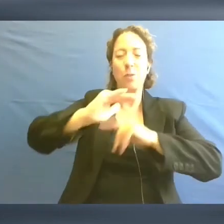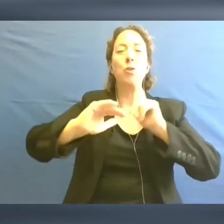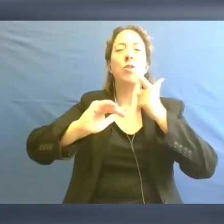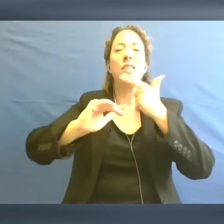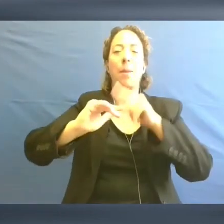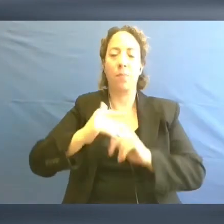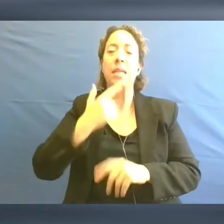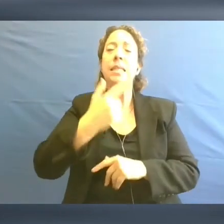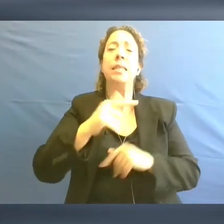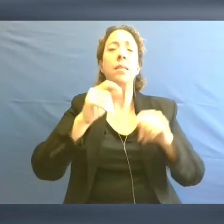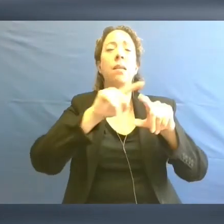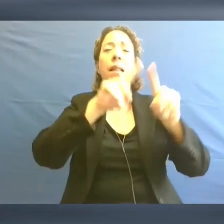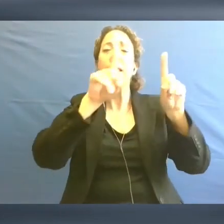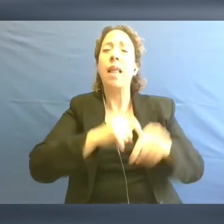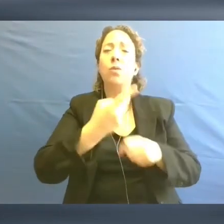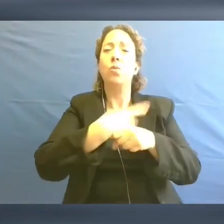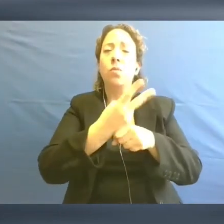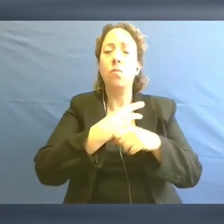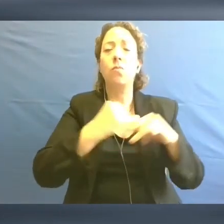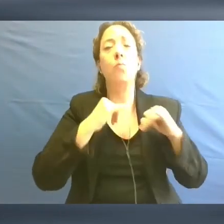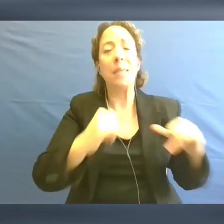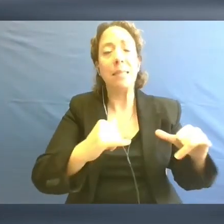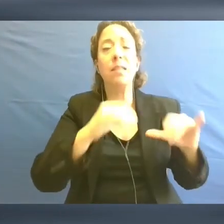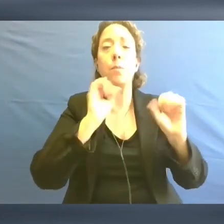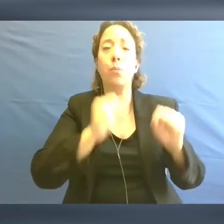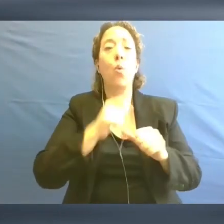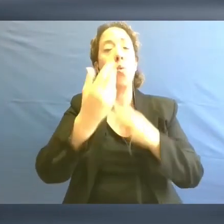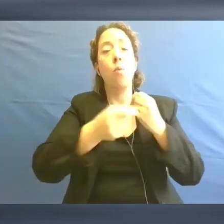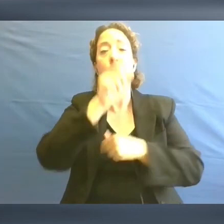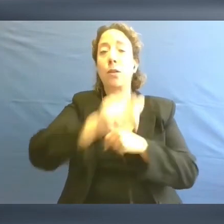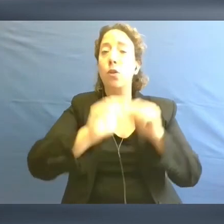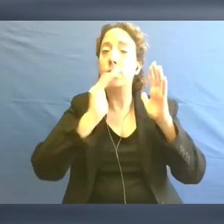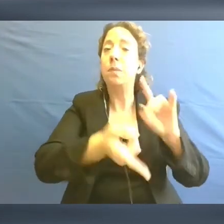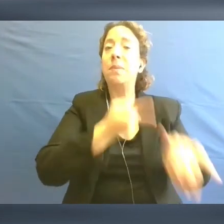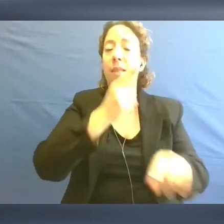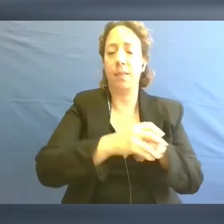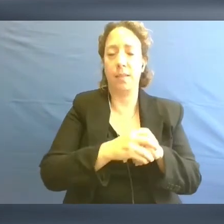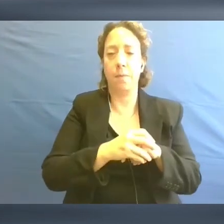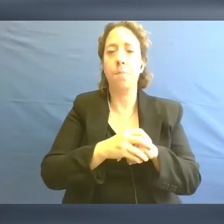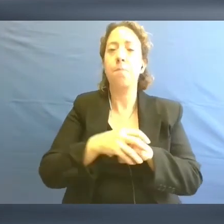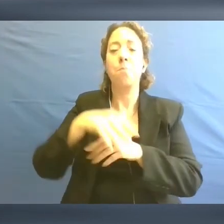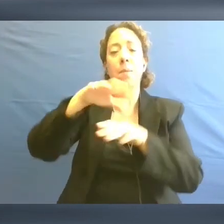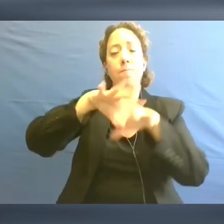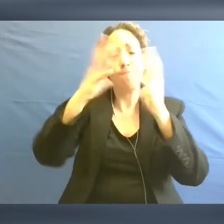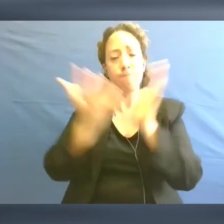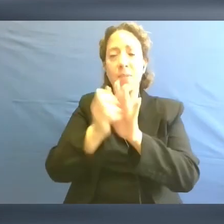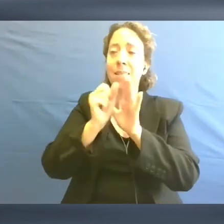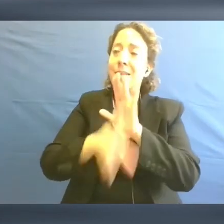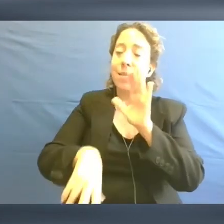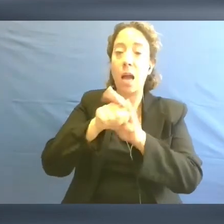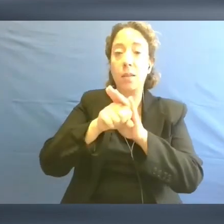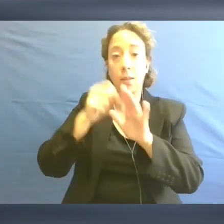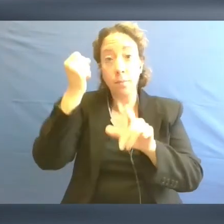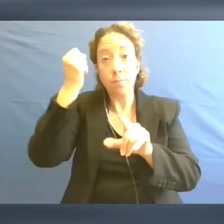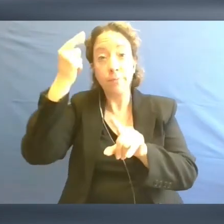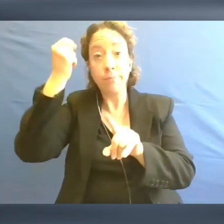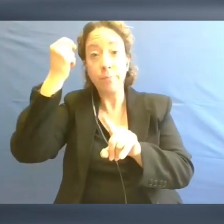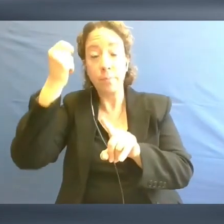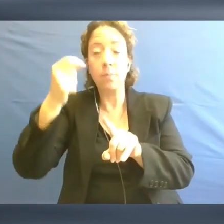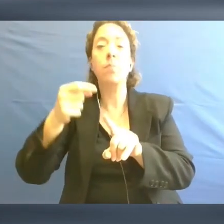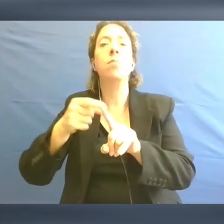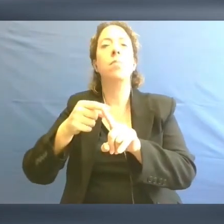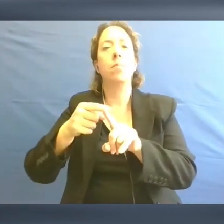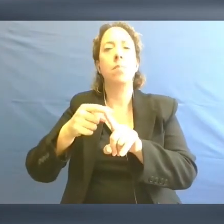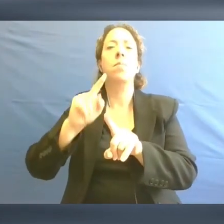testée au travers d'outils automatiques, au travers de spécialistes. Eh bien, l'intelligibilité sémantique, à nos yeux, doit s'inscrire dans